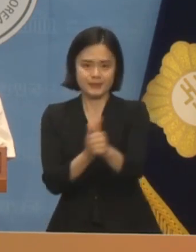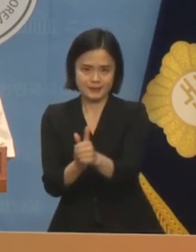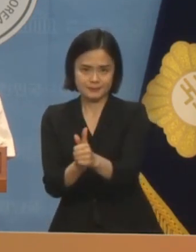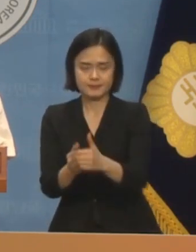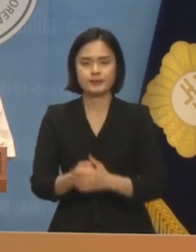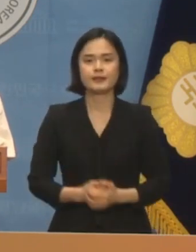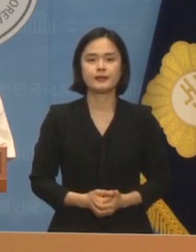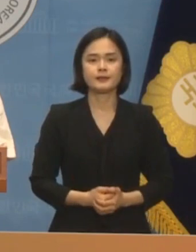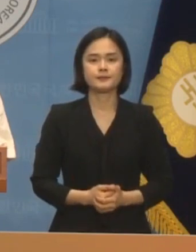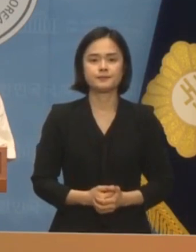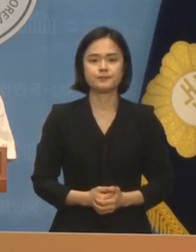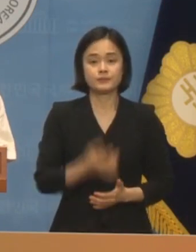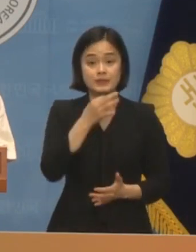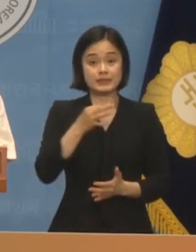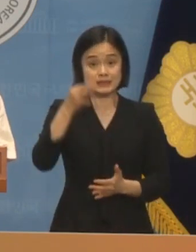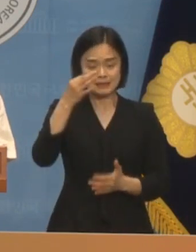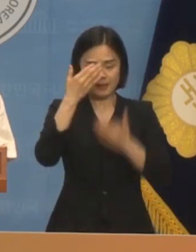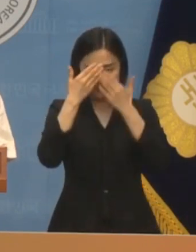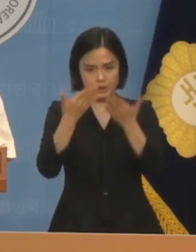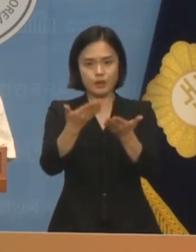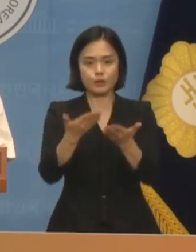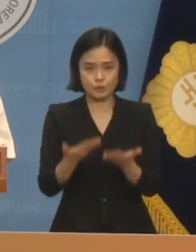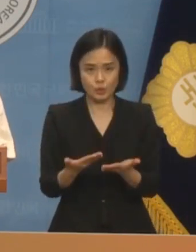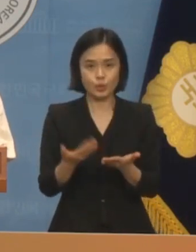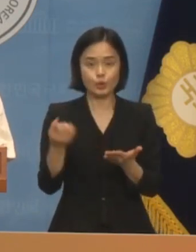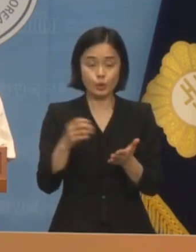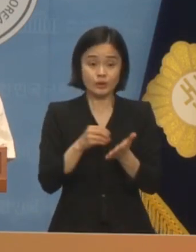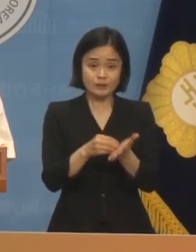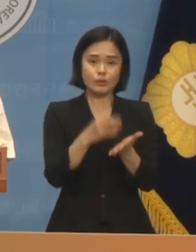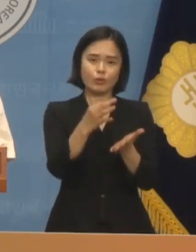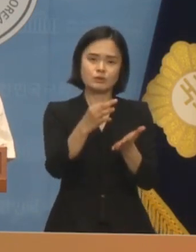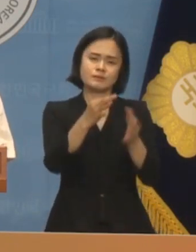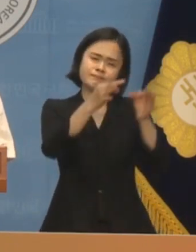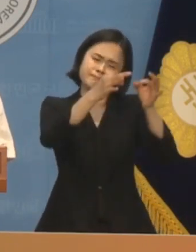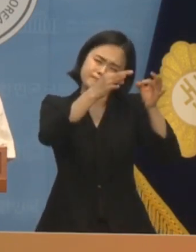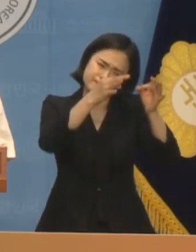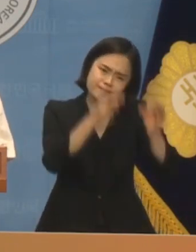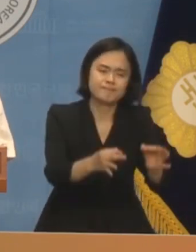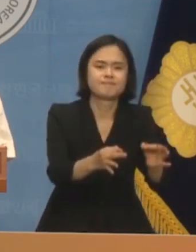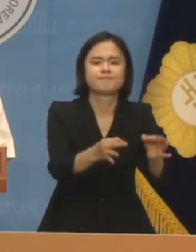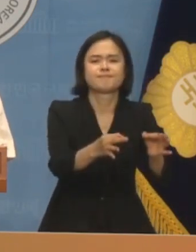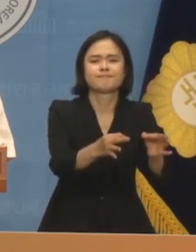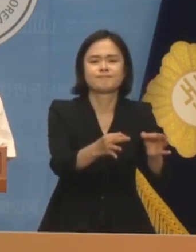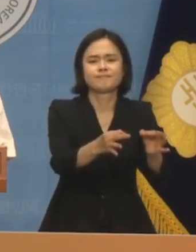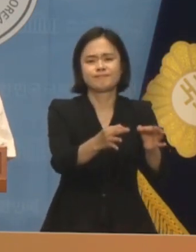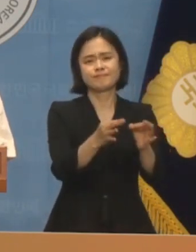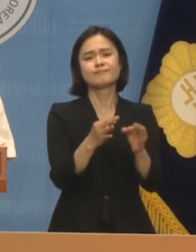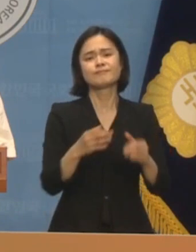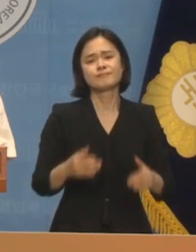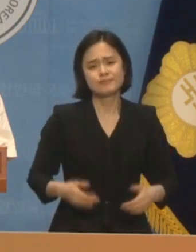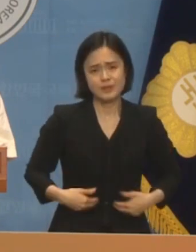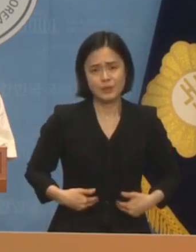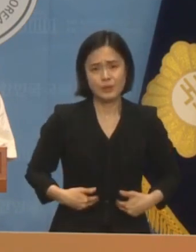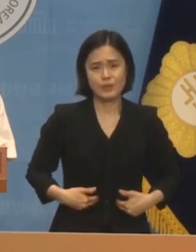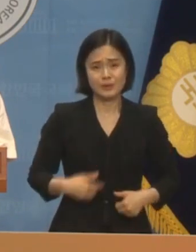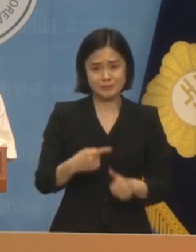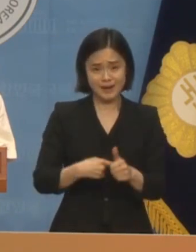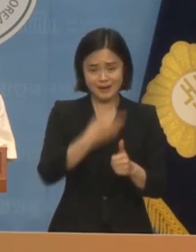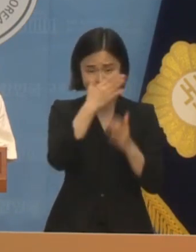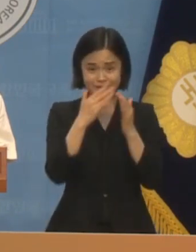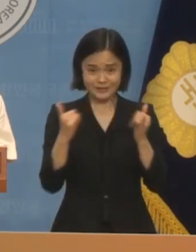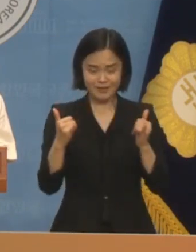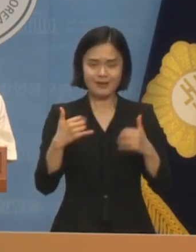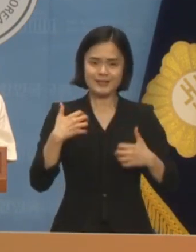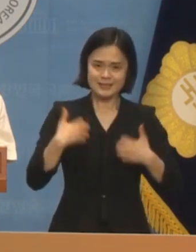나아가 등록금을 대폭 삭감해 청년들이 사회 진출의 첫 걸음을 가볍고 경쾌하게 내디딜 수